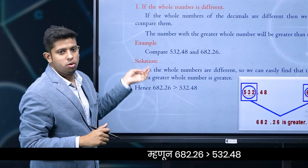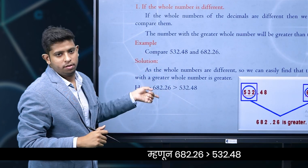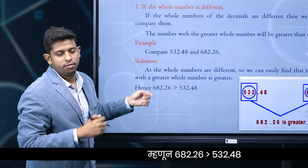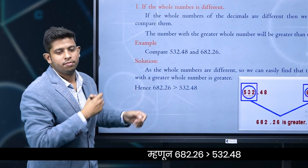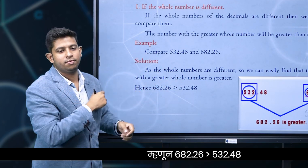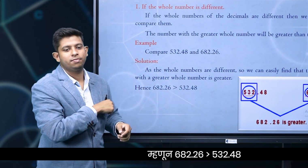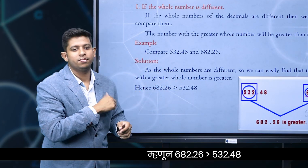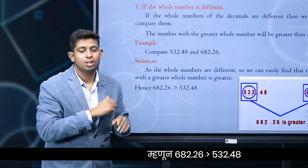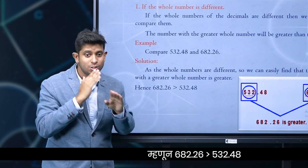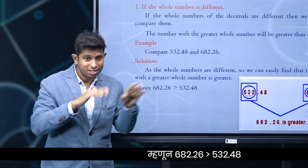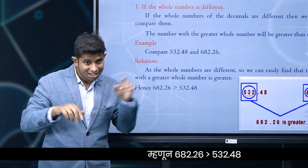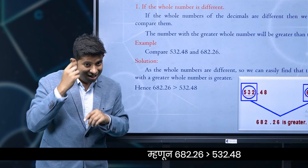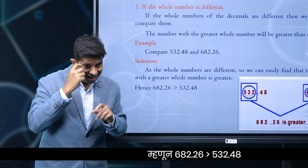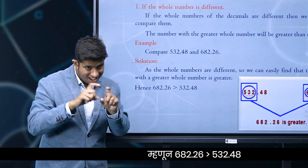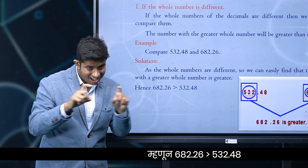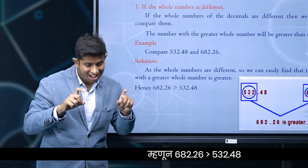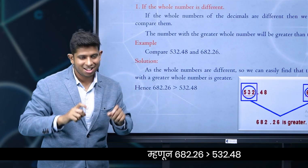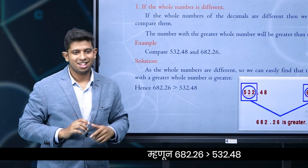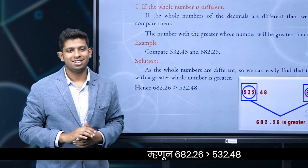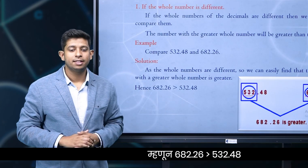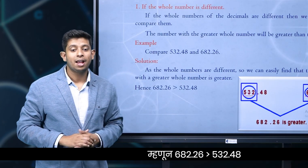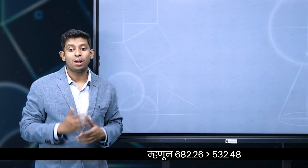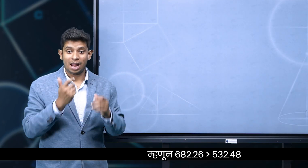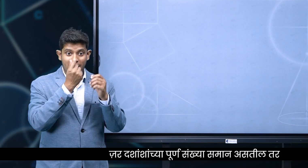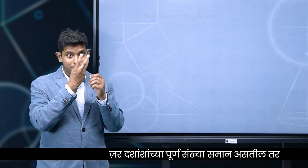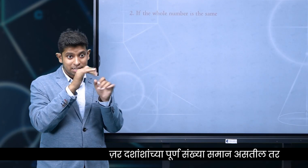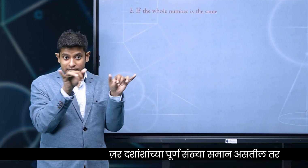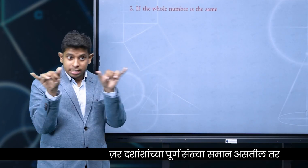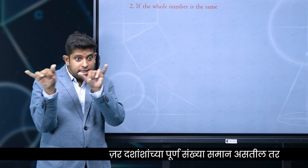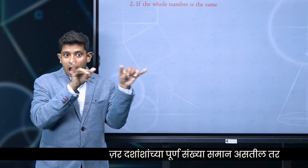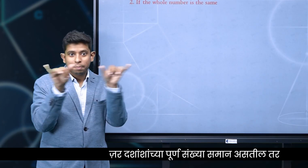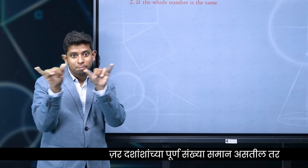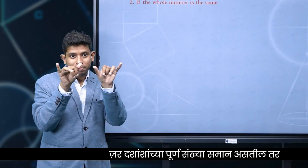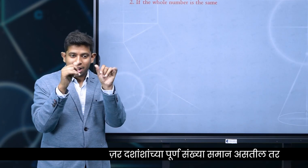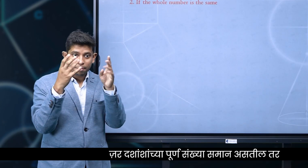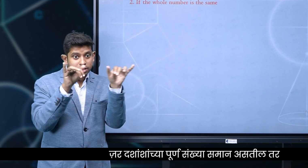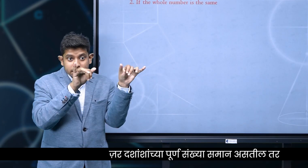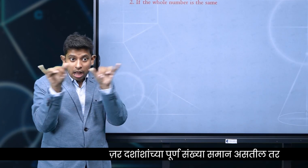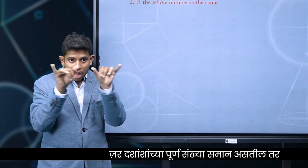682.26 मोठा आहे 532.48 पेक्षा. 2. जर पूर्ण संख्या समान